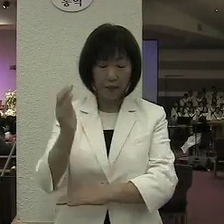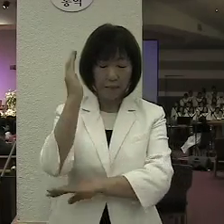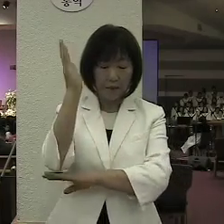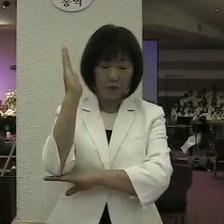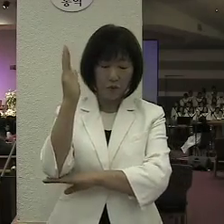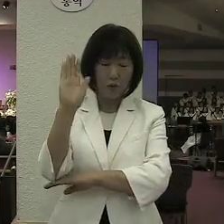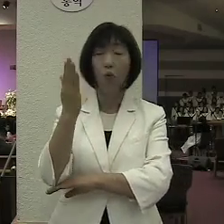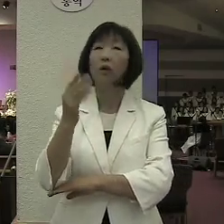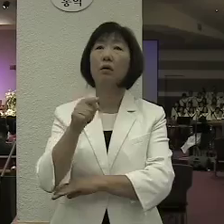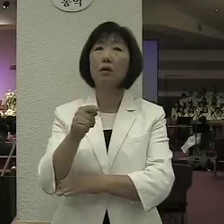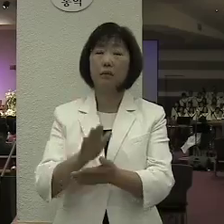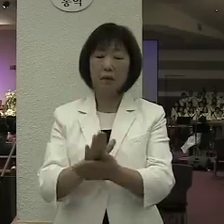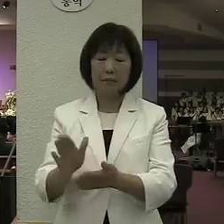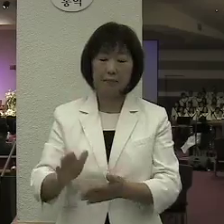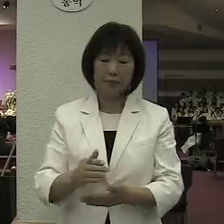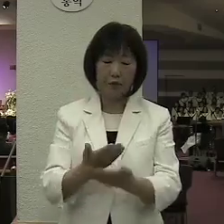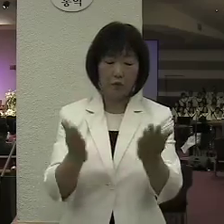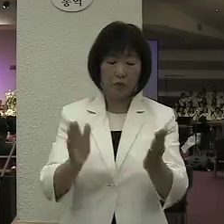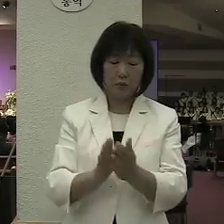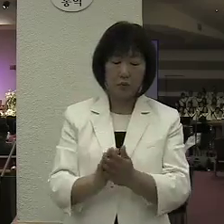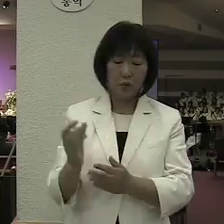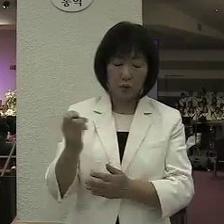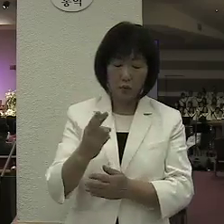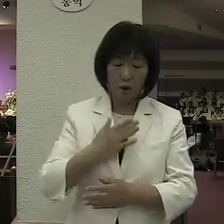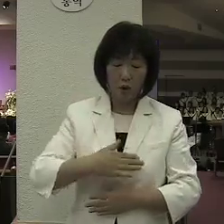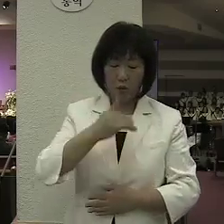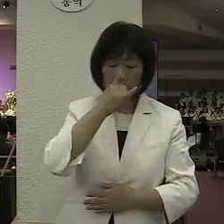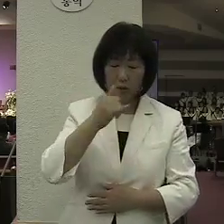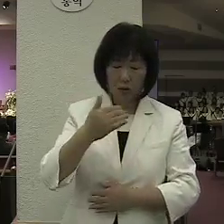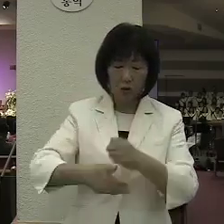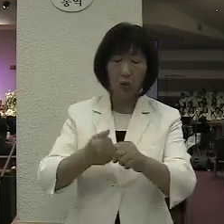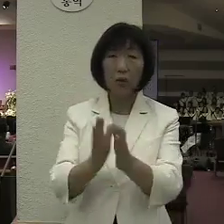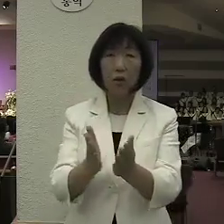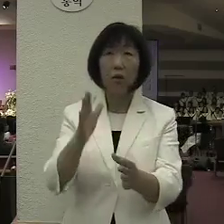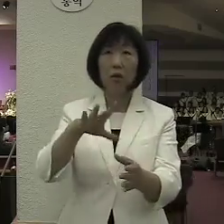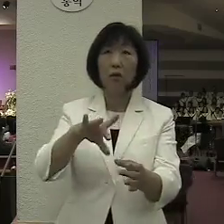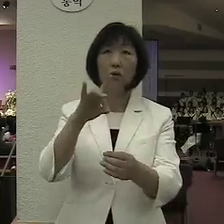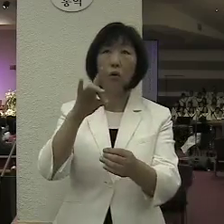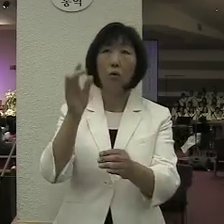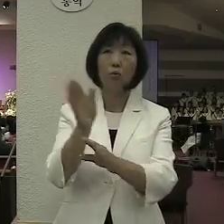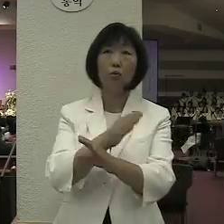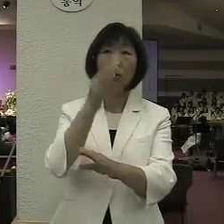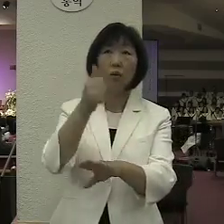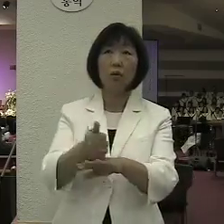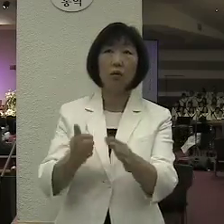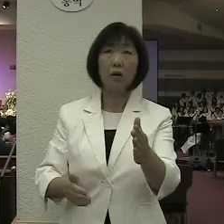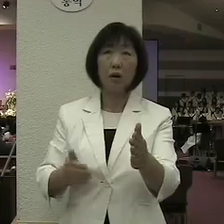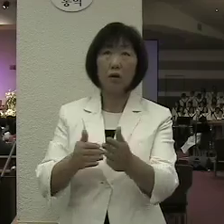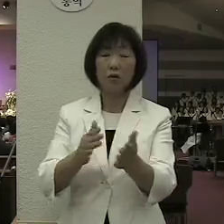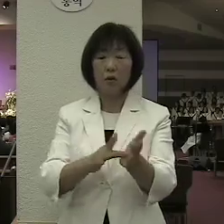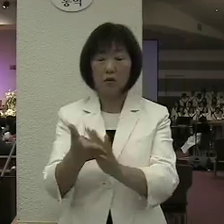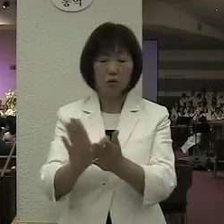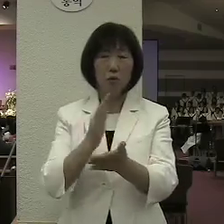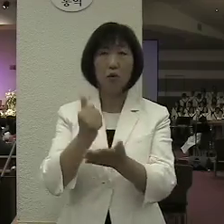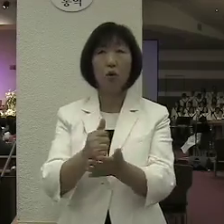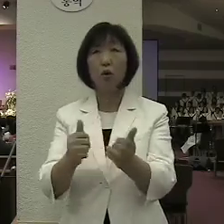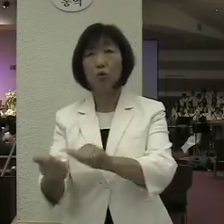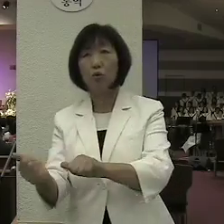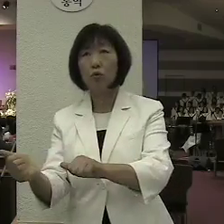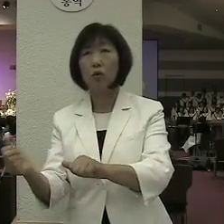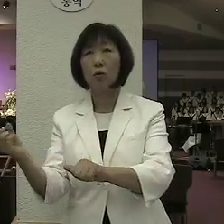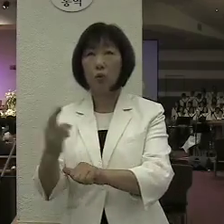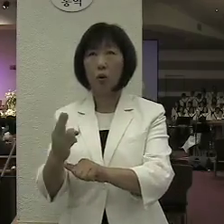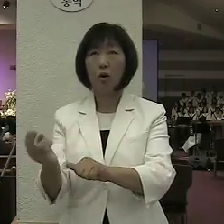원합니다. 여러분들도 살아계신 예수님을 여러분 소망으로 삼고 추구할 수 있기를, 섬길 수 있기를 예수님의